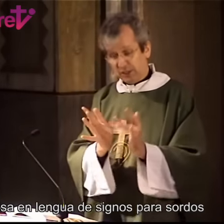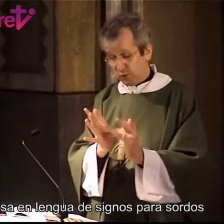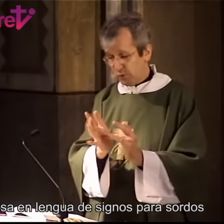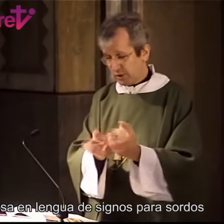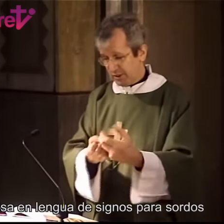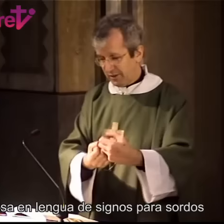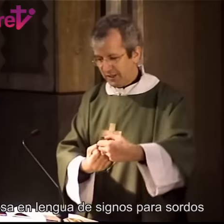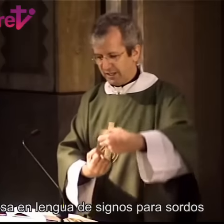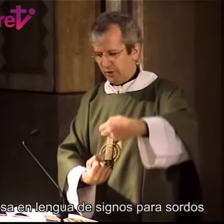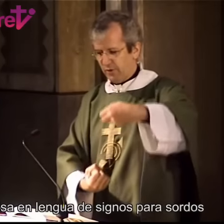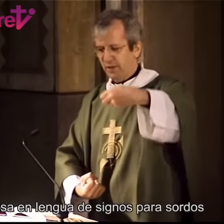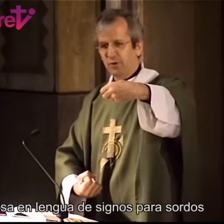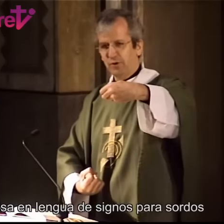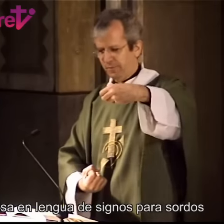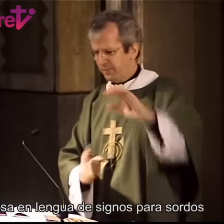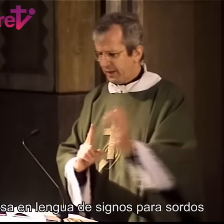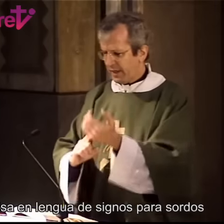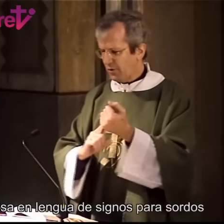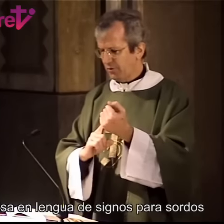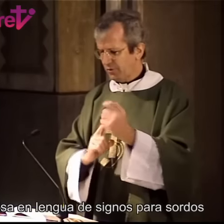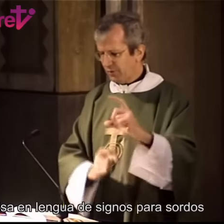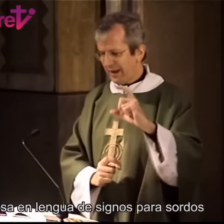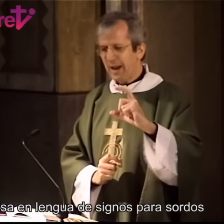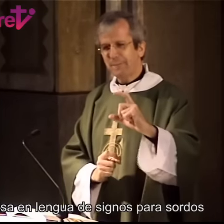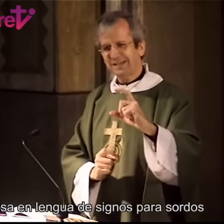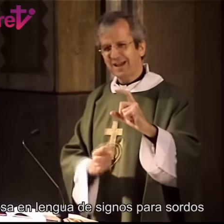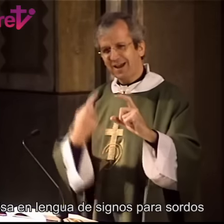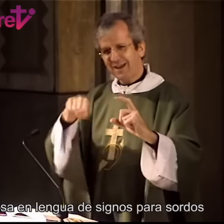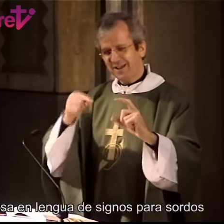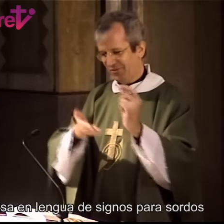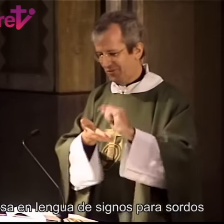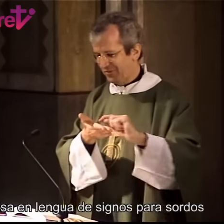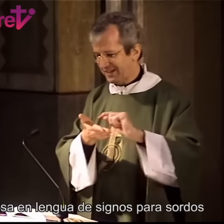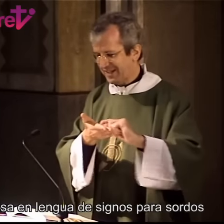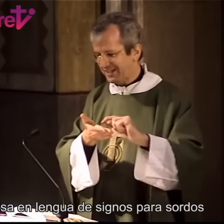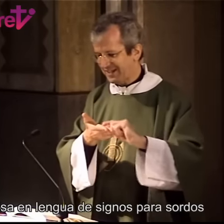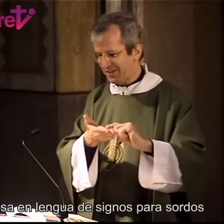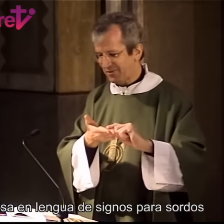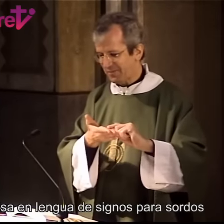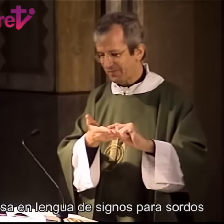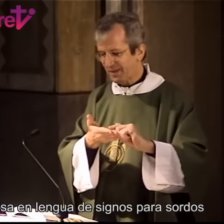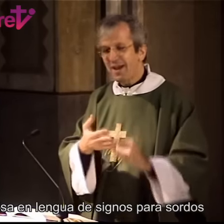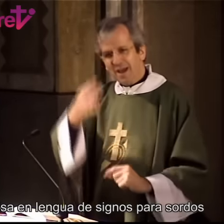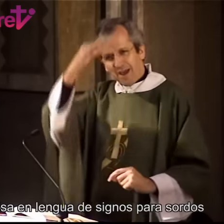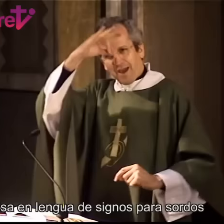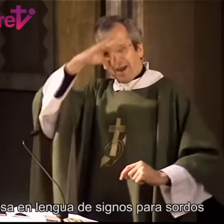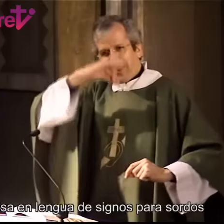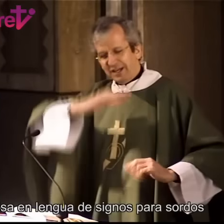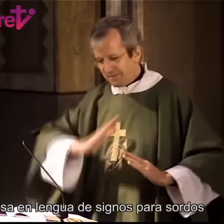Jesús, desenrollándolo, encontró el pasaje donde está escrito: el